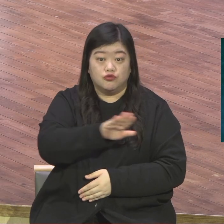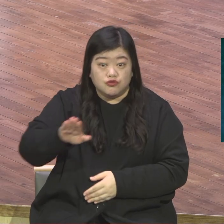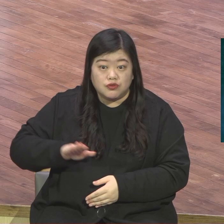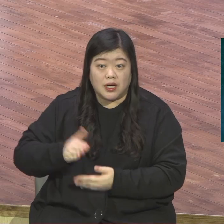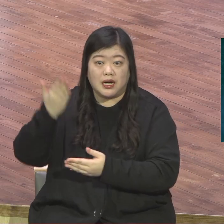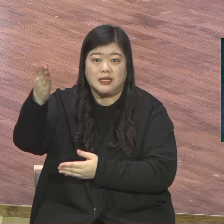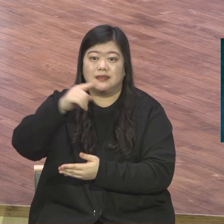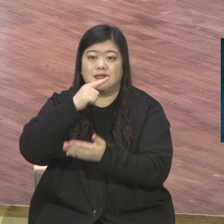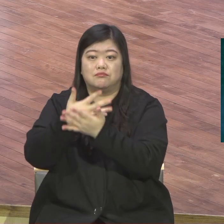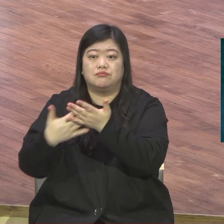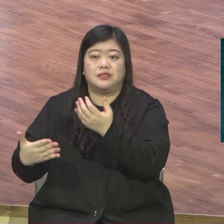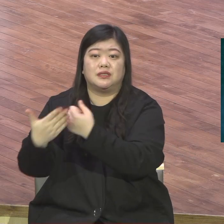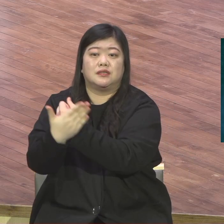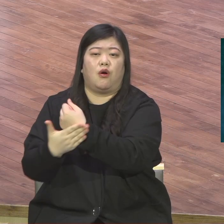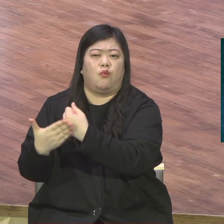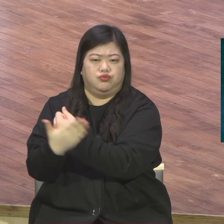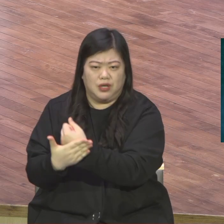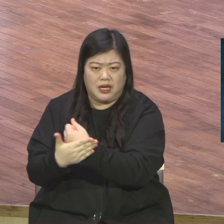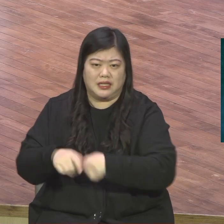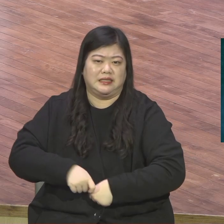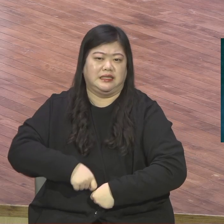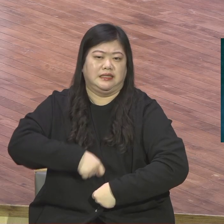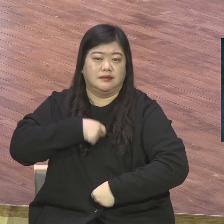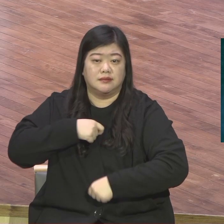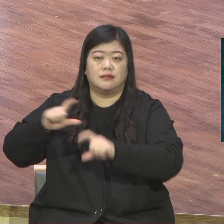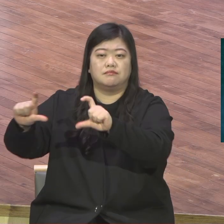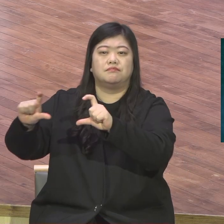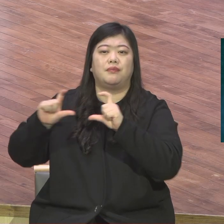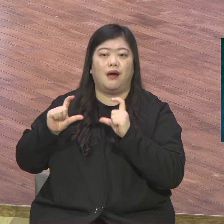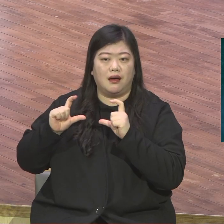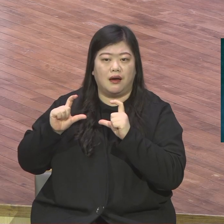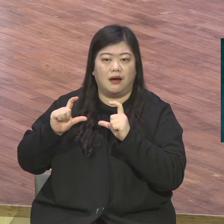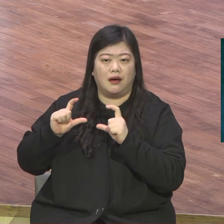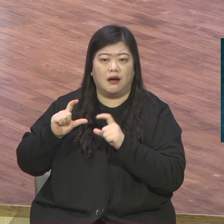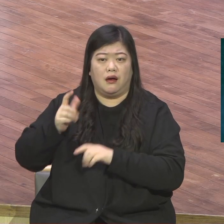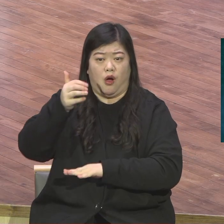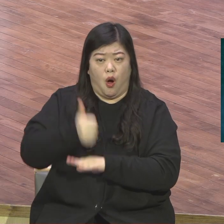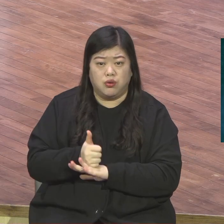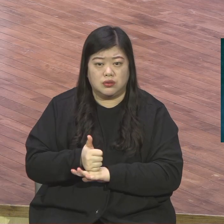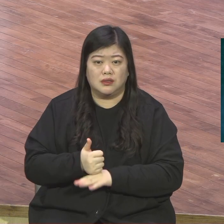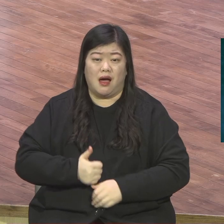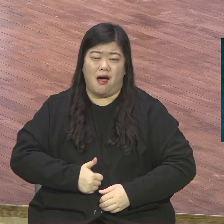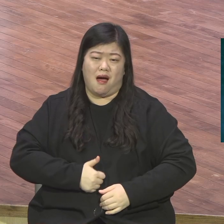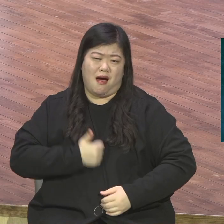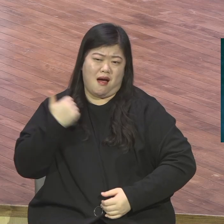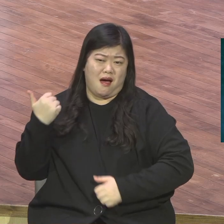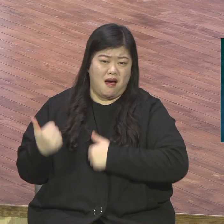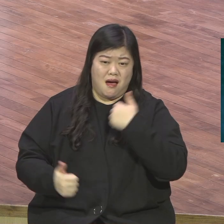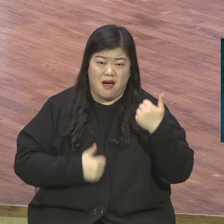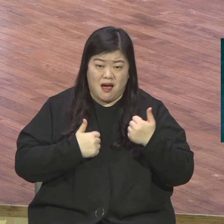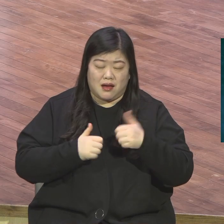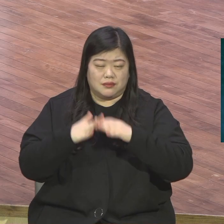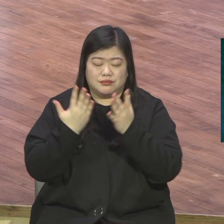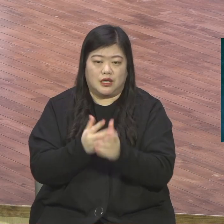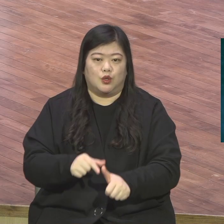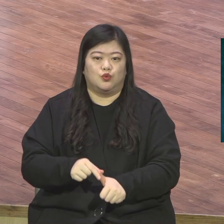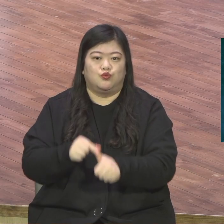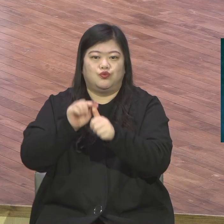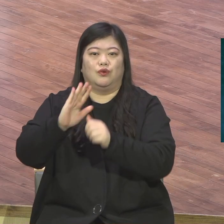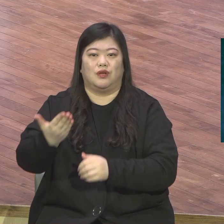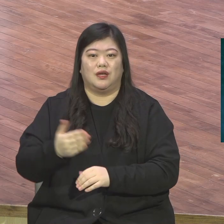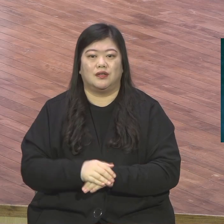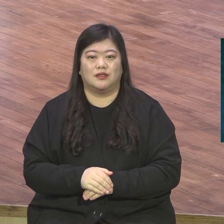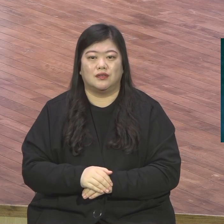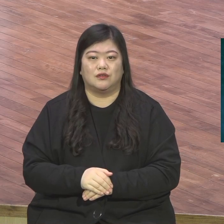말미암아 의롭다 하심을 받았으니 더욱 그로 말미암아 진노하심에서 구원을 받을 것이니